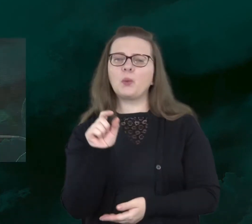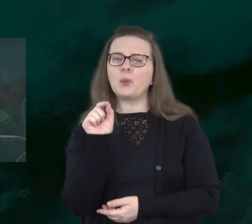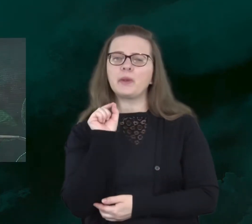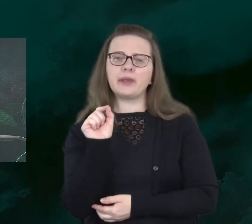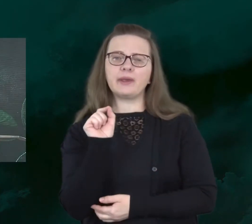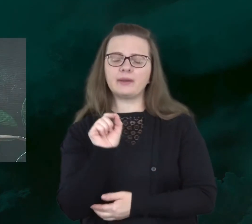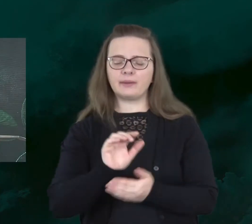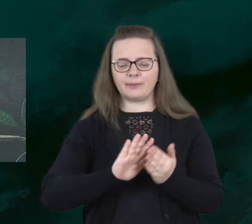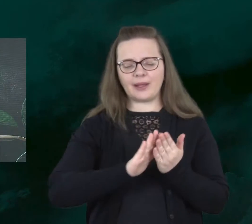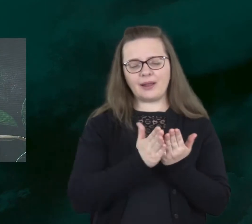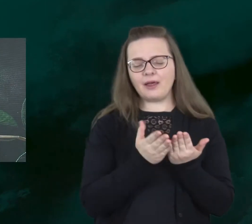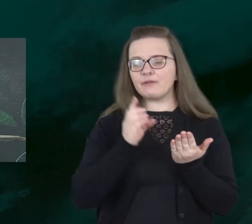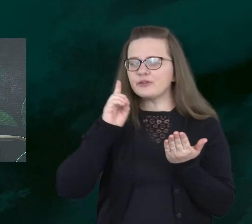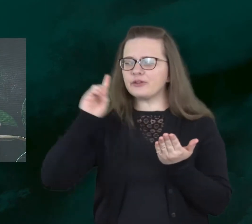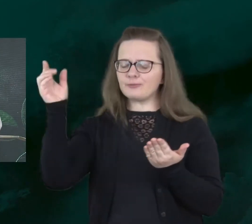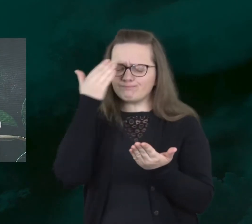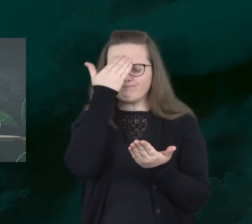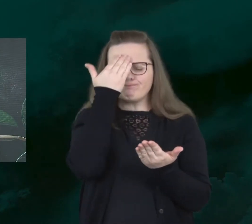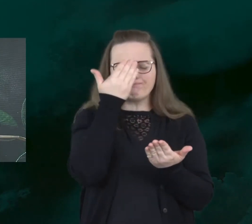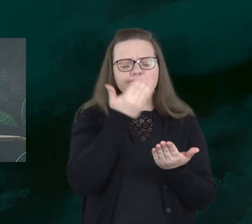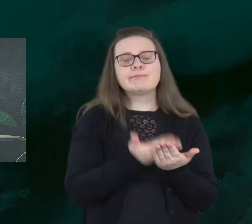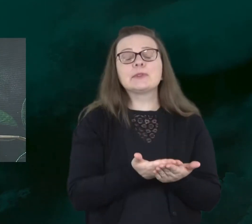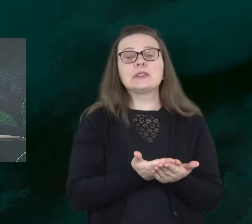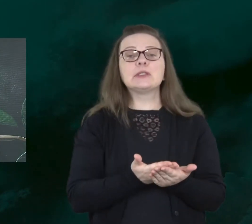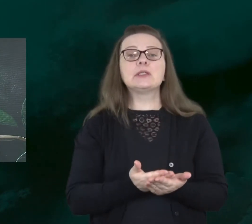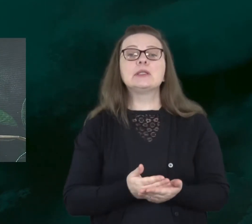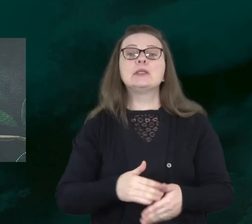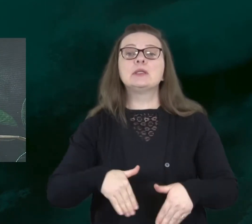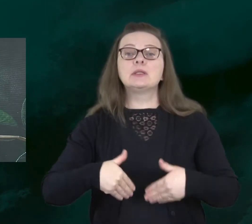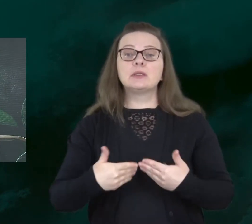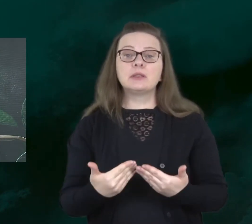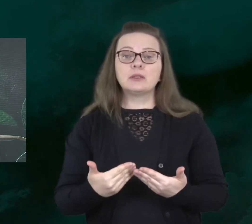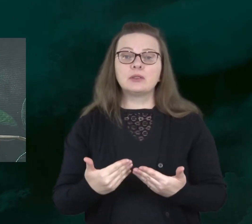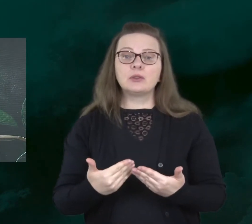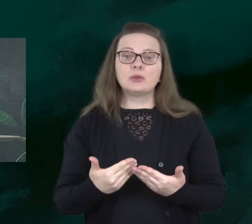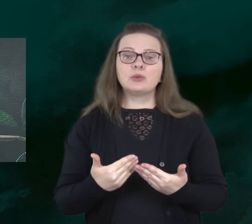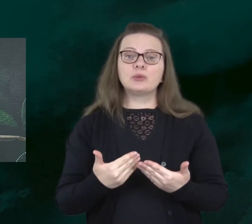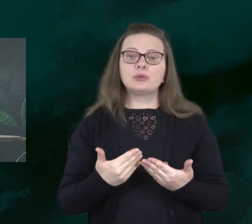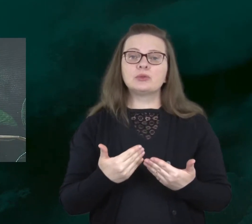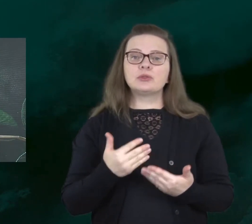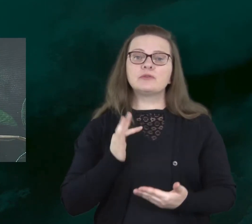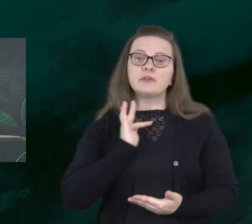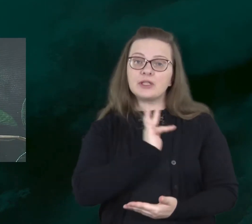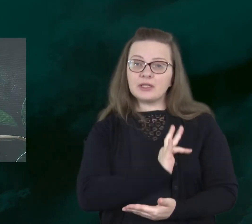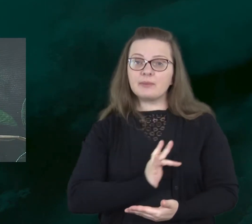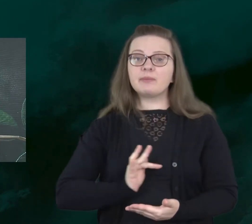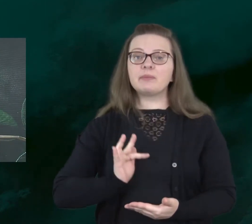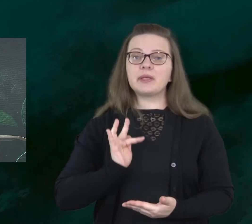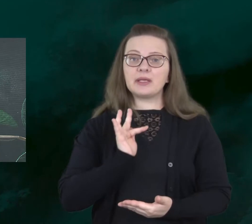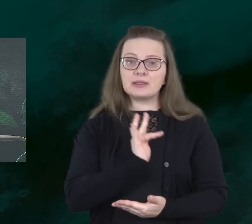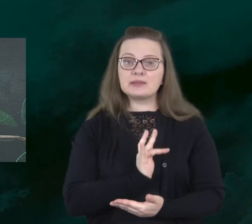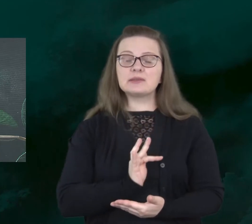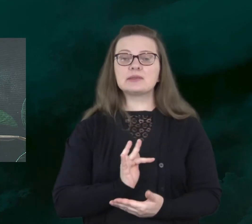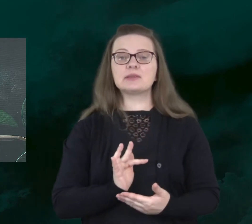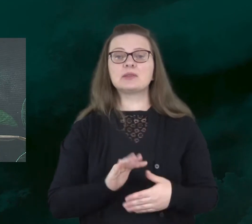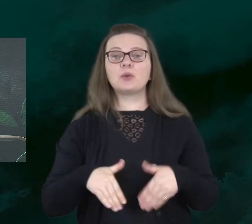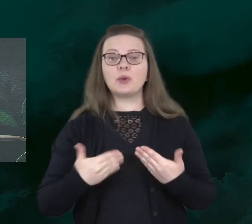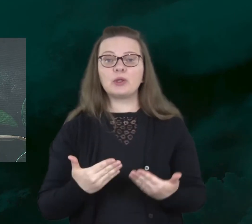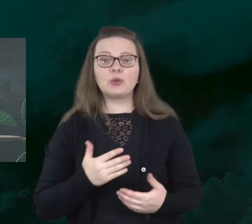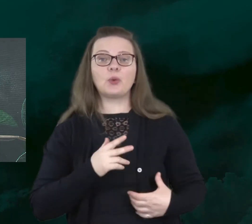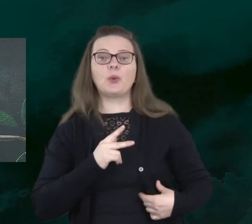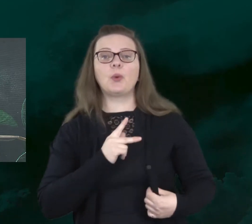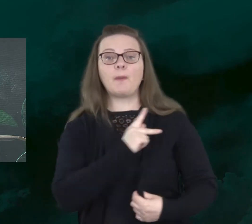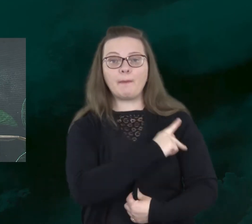Deus. E os filipenses, quando eles creram que a palavra que Paulo e